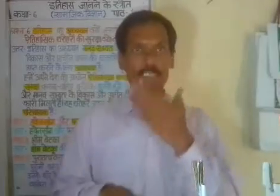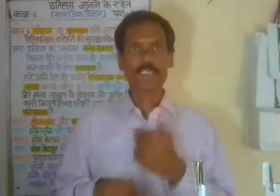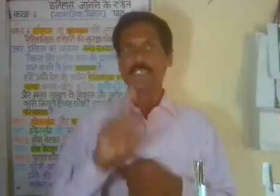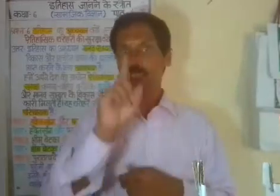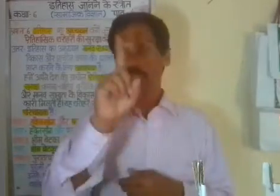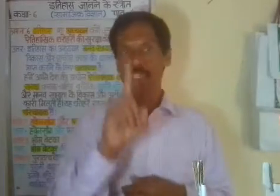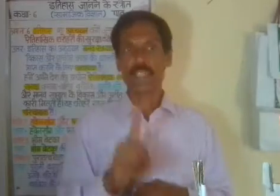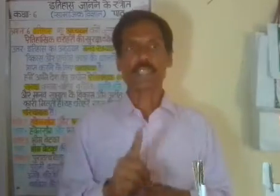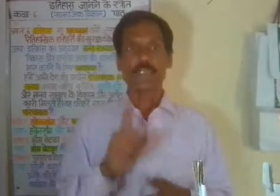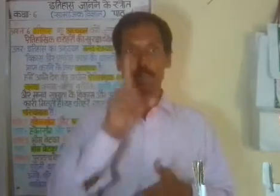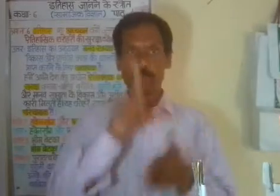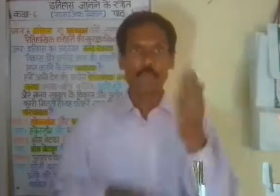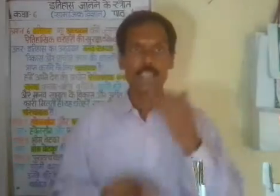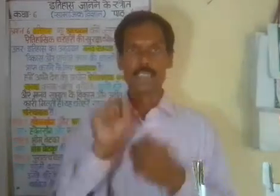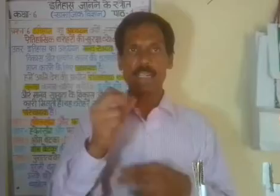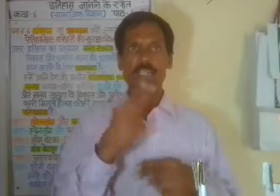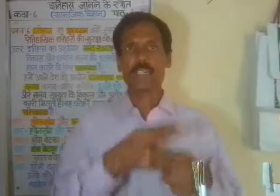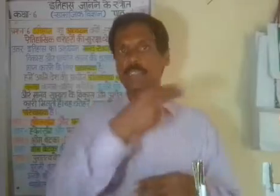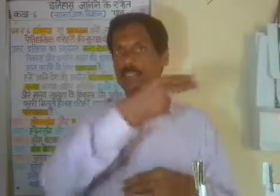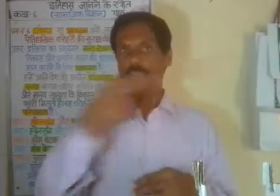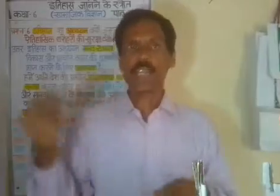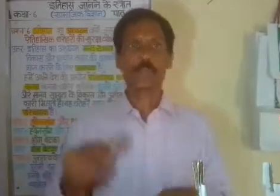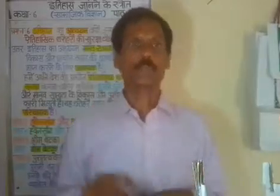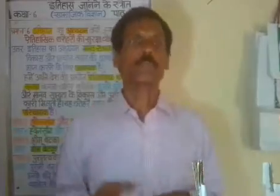पाठ 1 पाठ का नाम